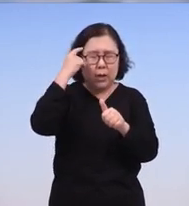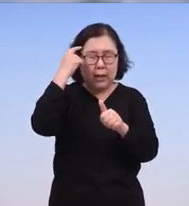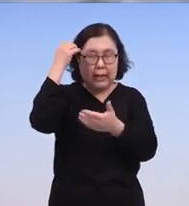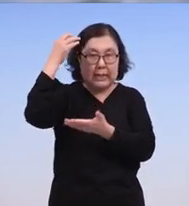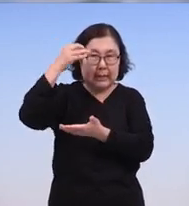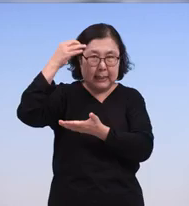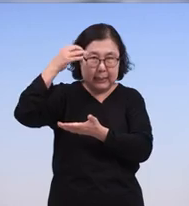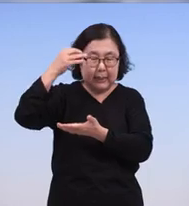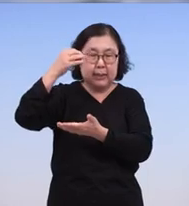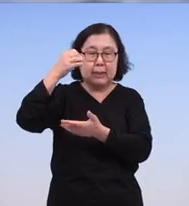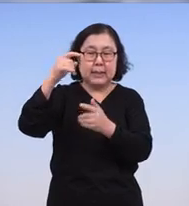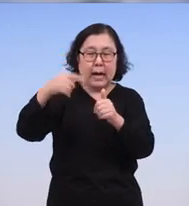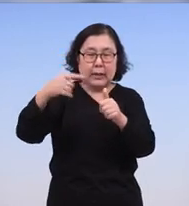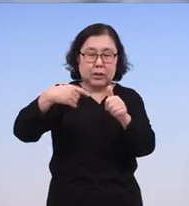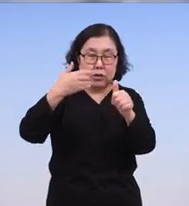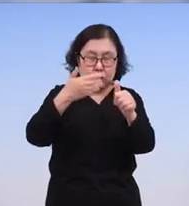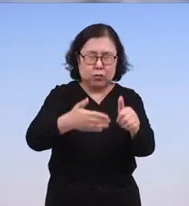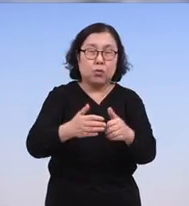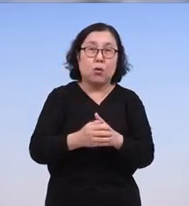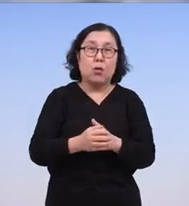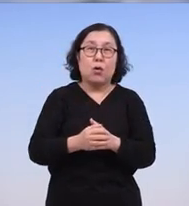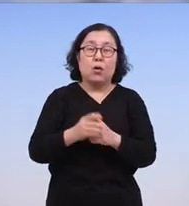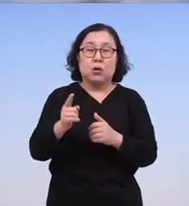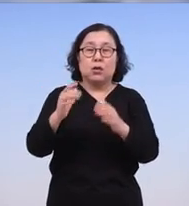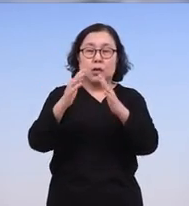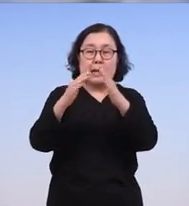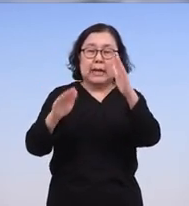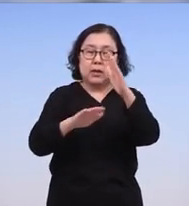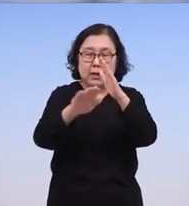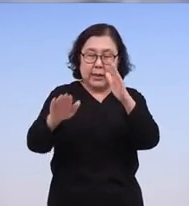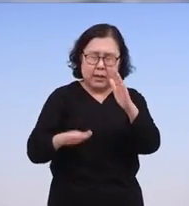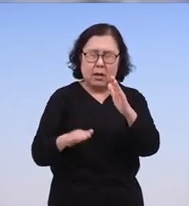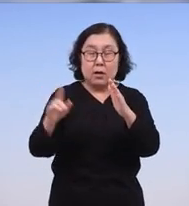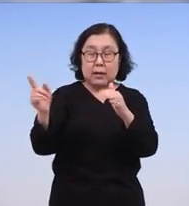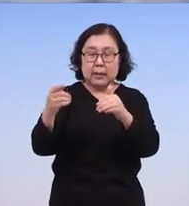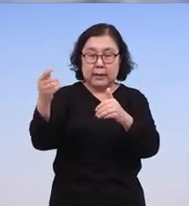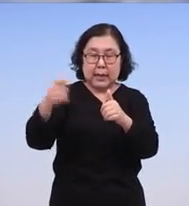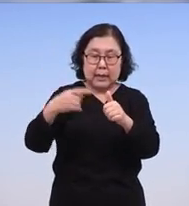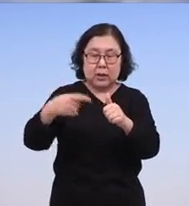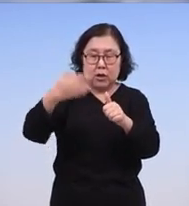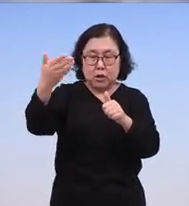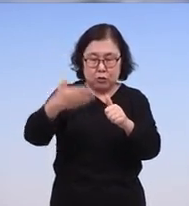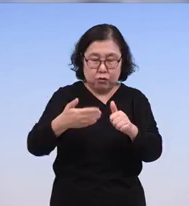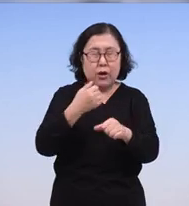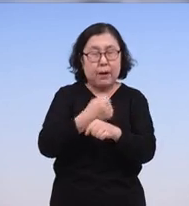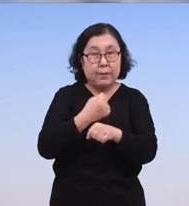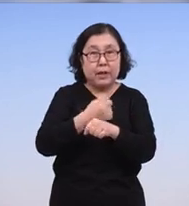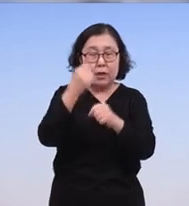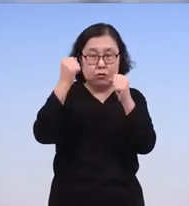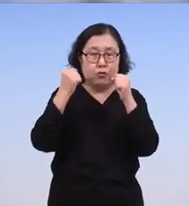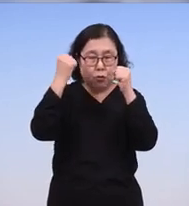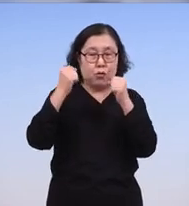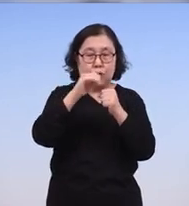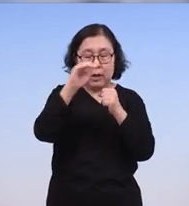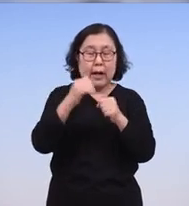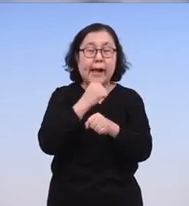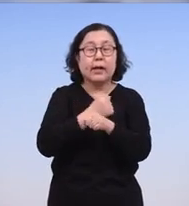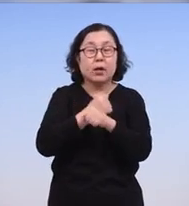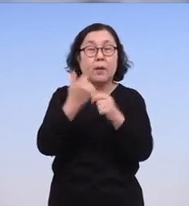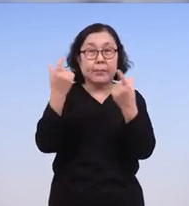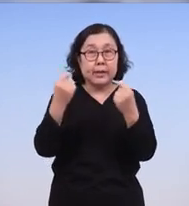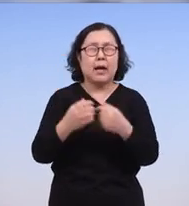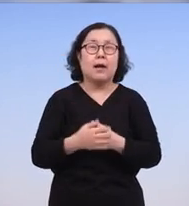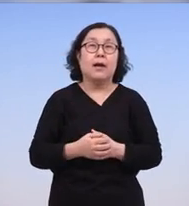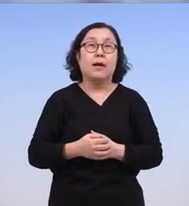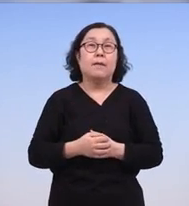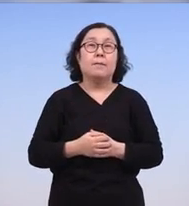기독교 가치관을 가르쳐 주자는 거예요. 그리고 기독교 가치관은 가정에서 가르쳐 줘야 된다. 이걸 이제 앞으로 우리가 펼쳐 나갈 겁니다.